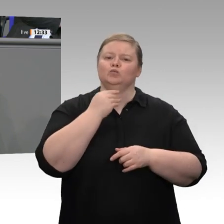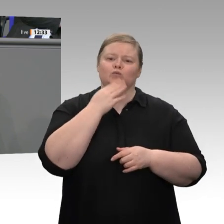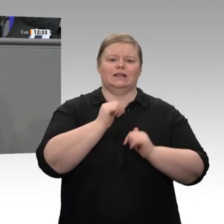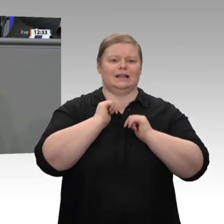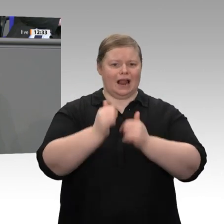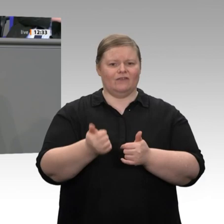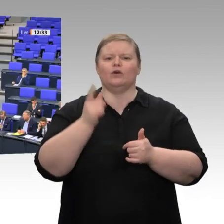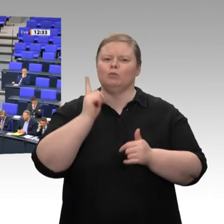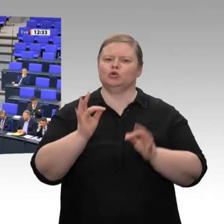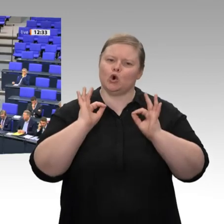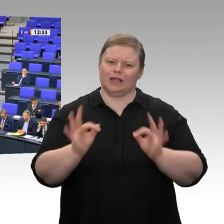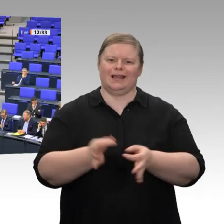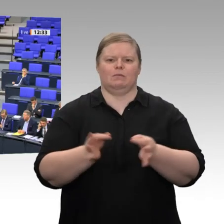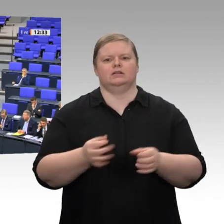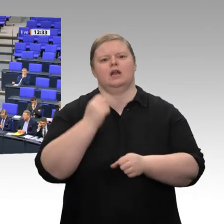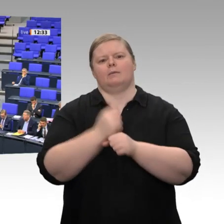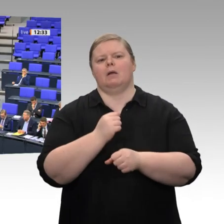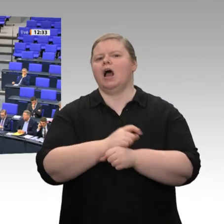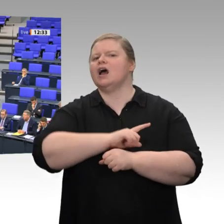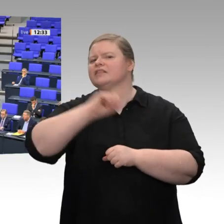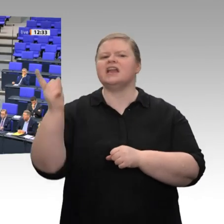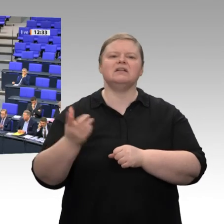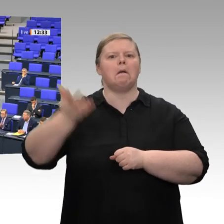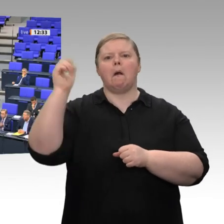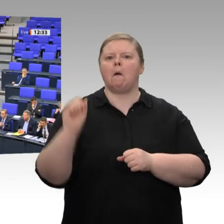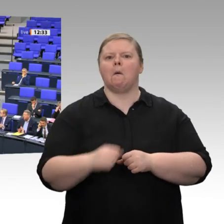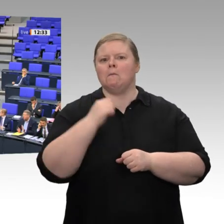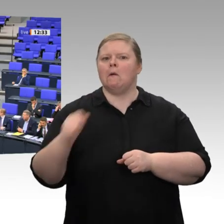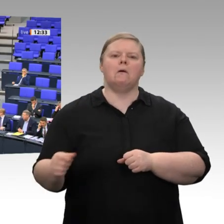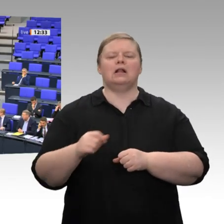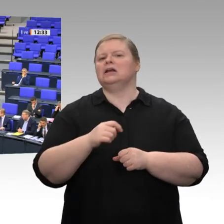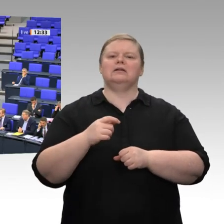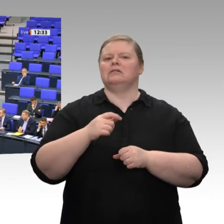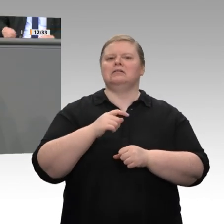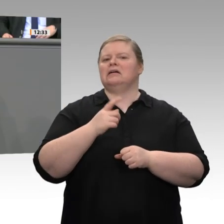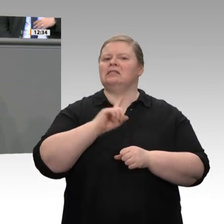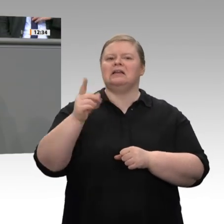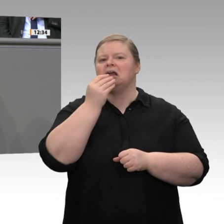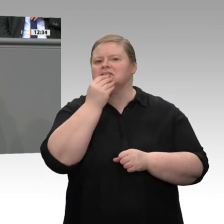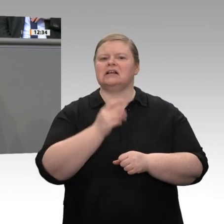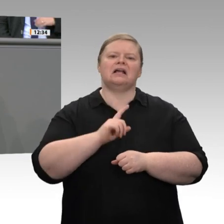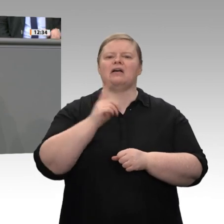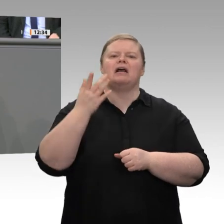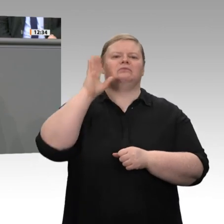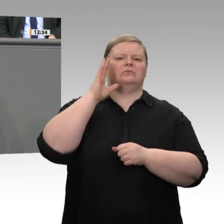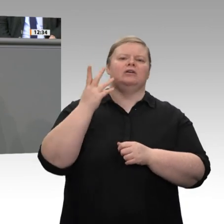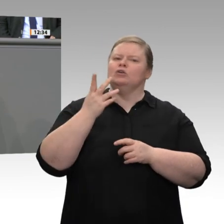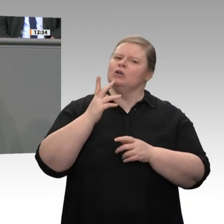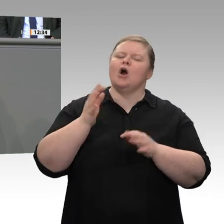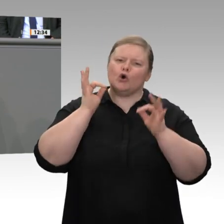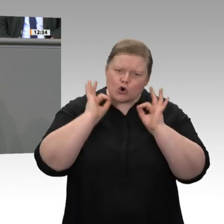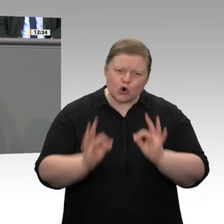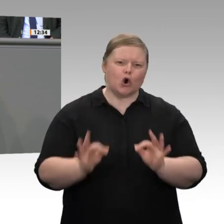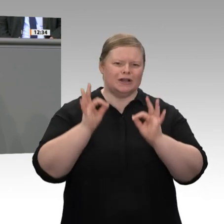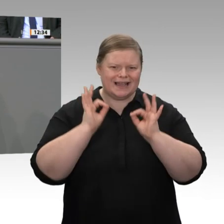hier. Das ist unser Auftrag. Wenn wir von Wiedergutmachung im Staatsangehörigkeitsrecht sprechen, bedeutet es